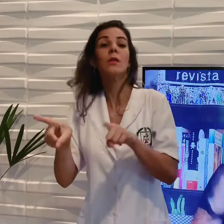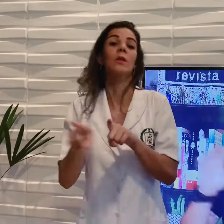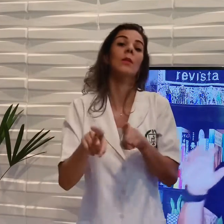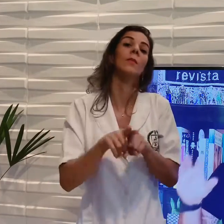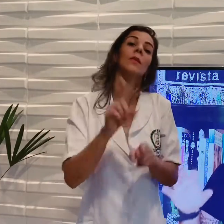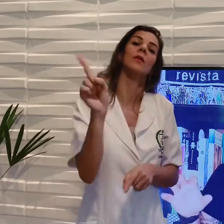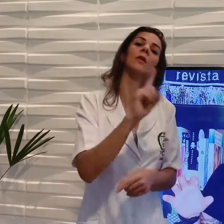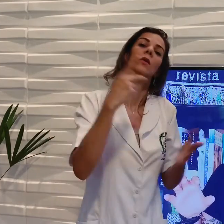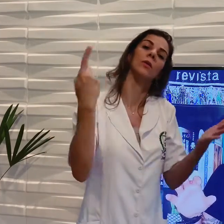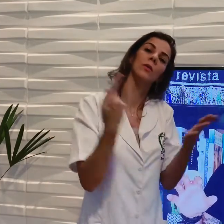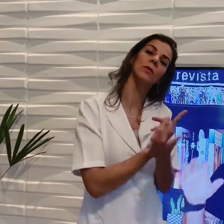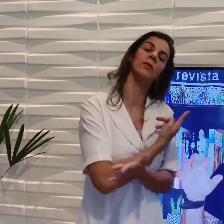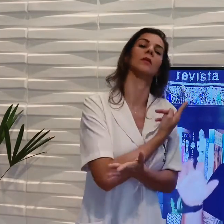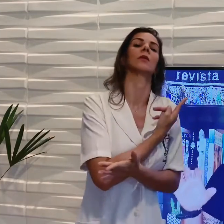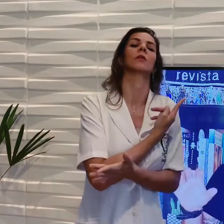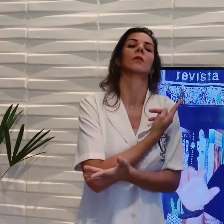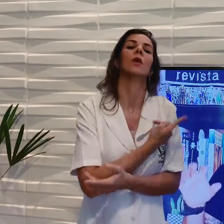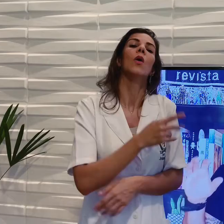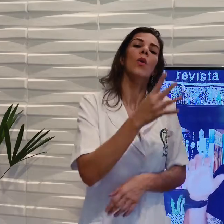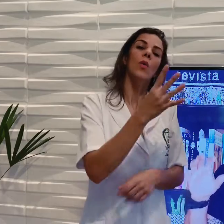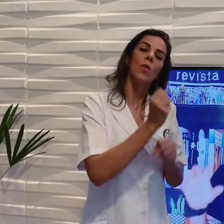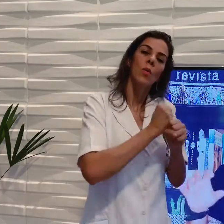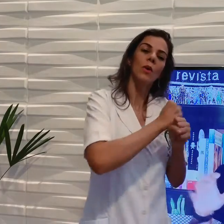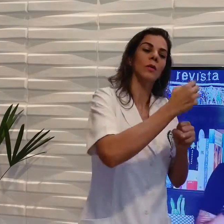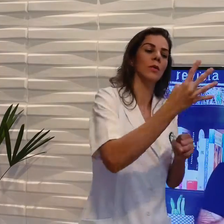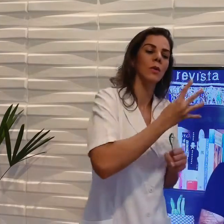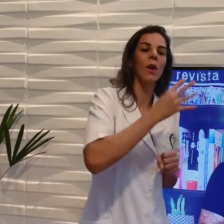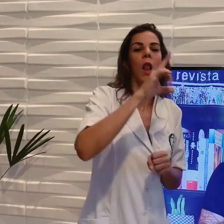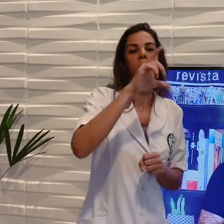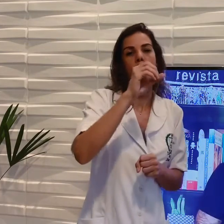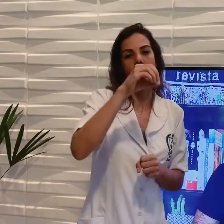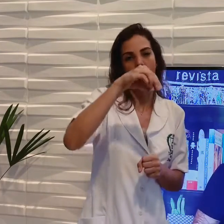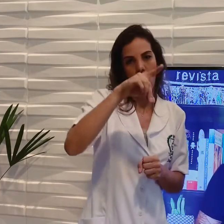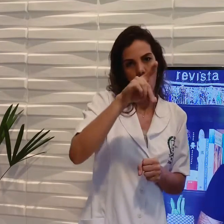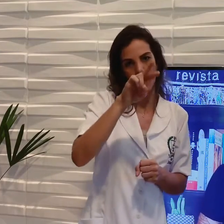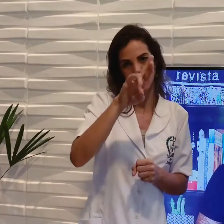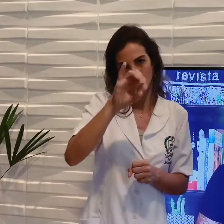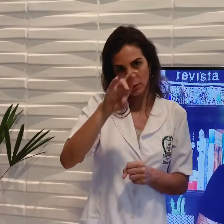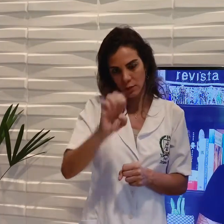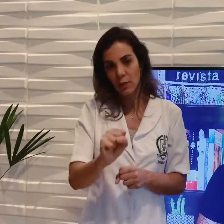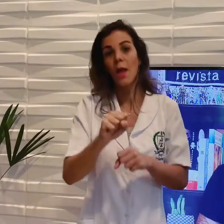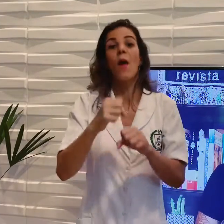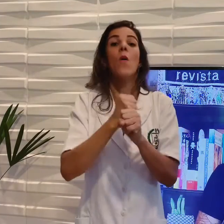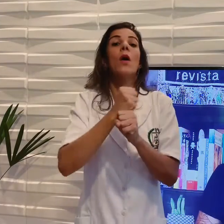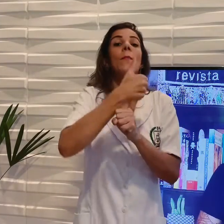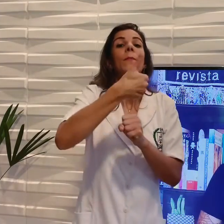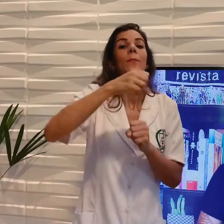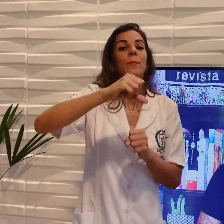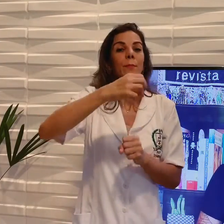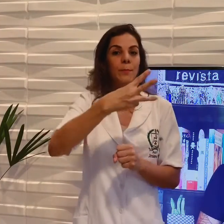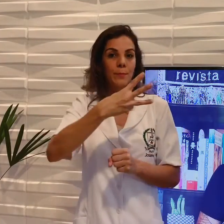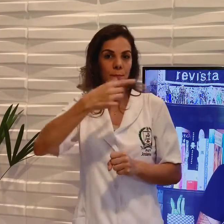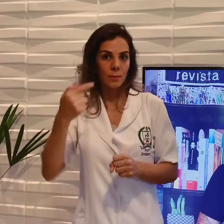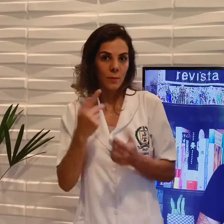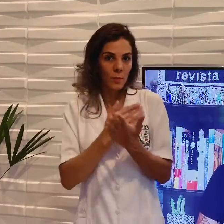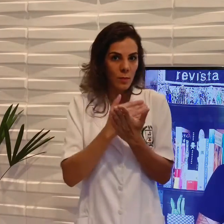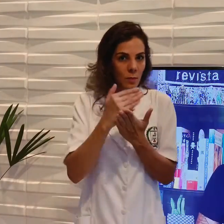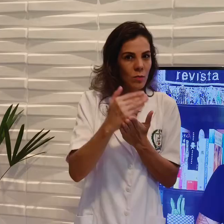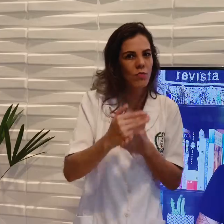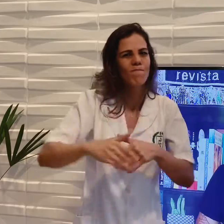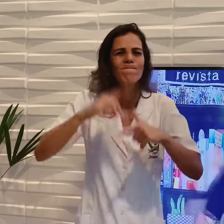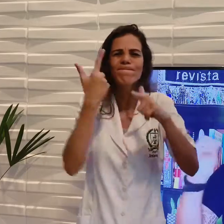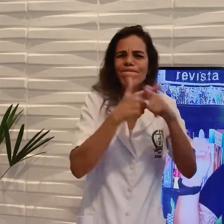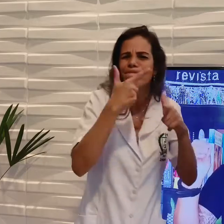do não acontecimento em 44 em Londres. Porque vamos lá, em 1937 começa um conflito